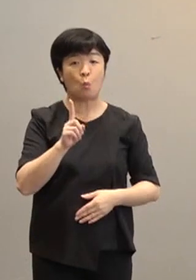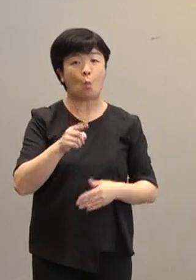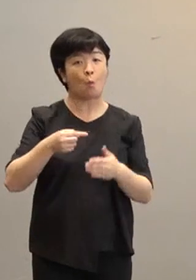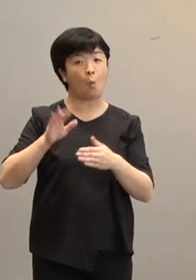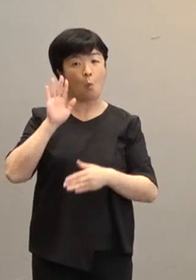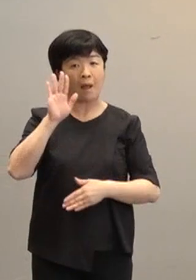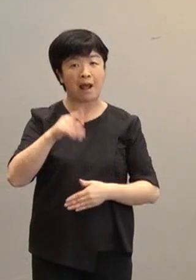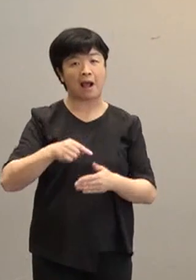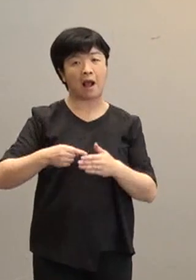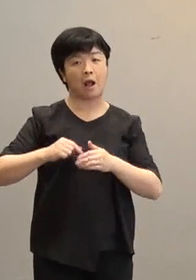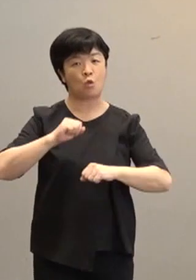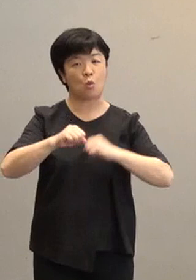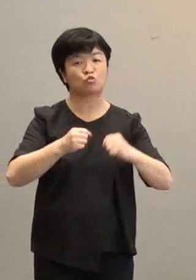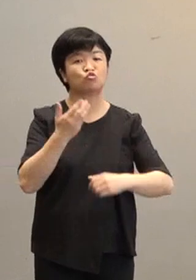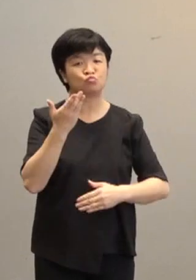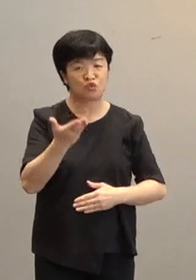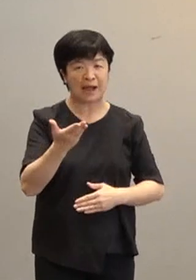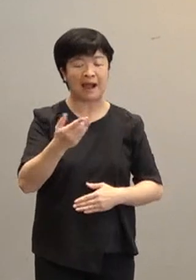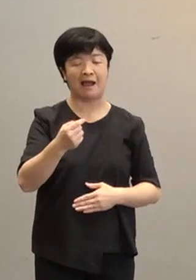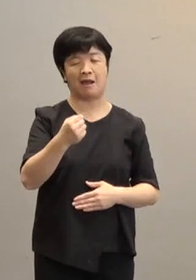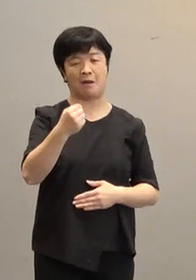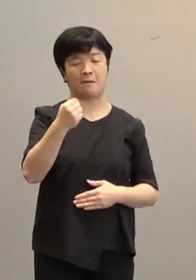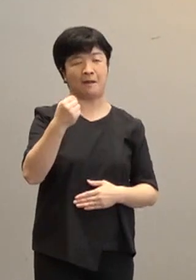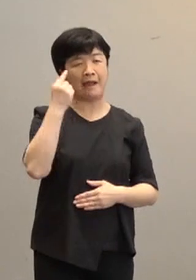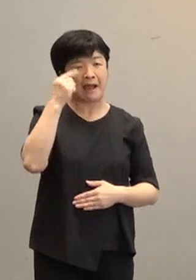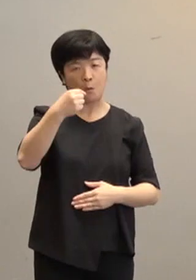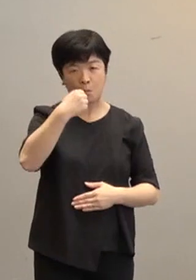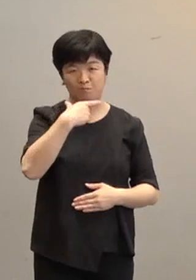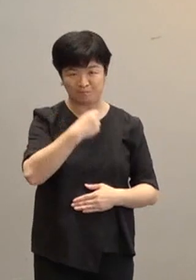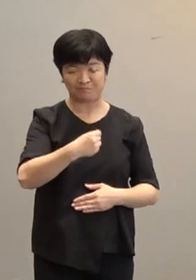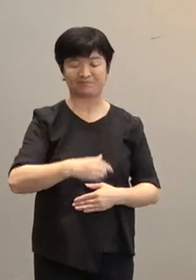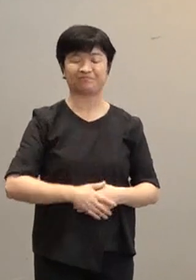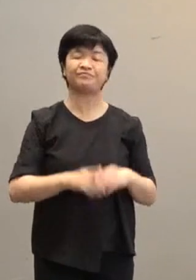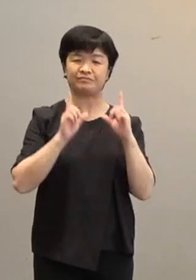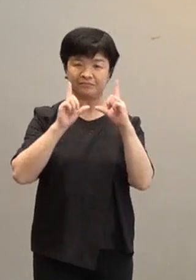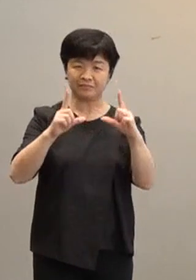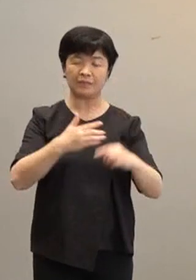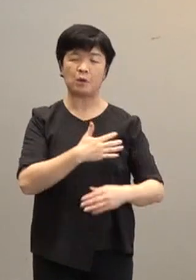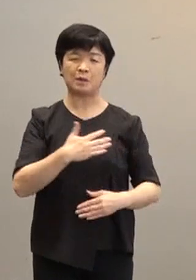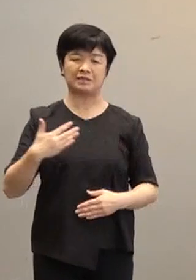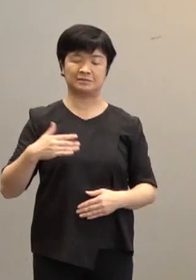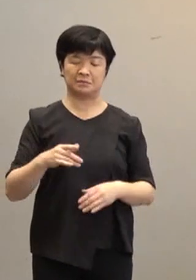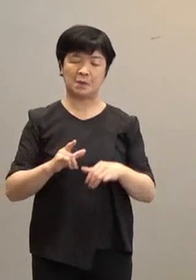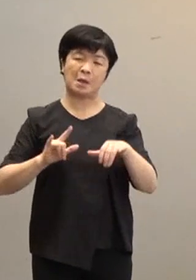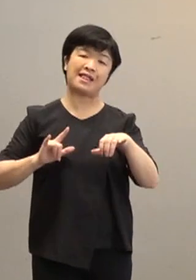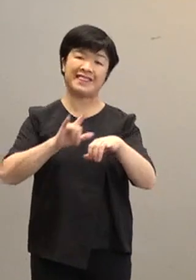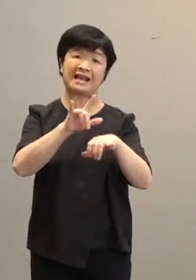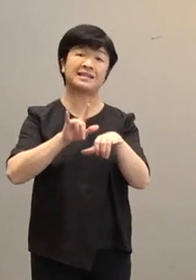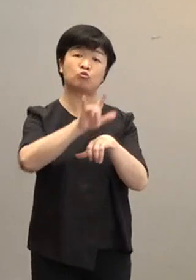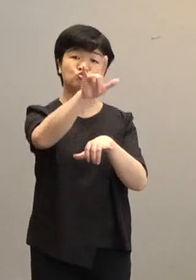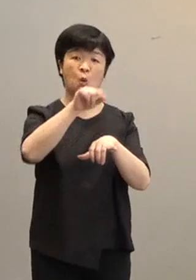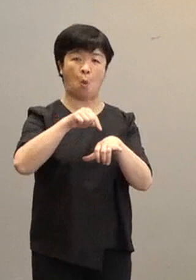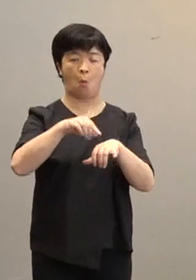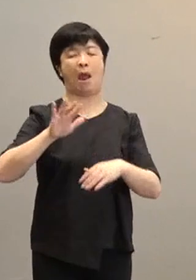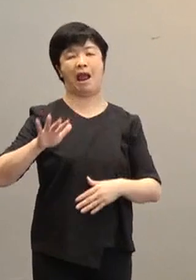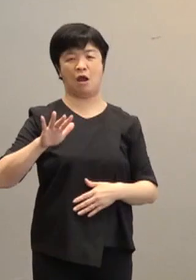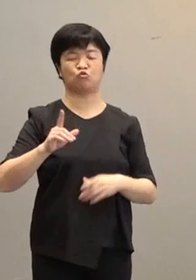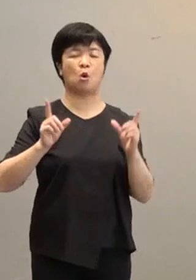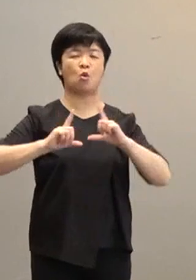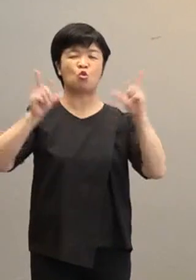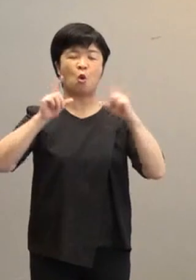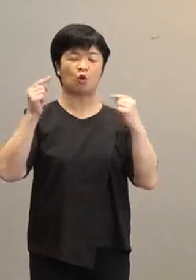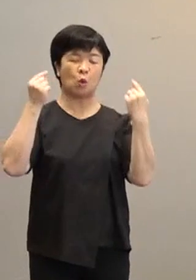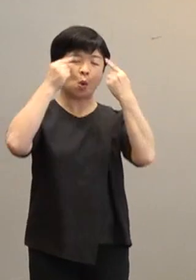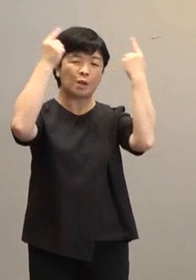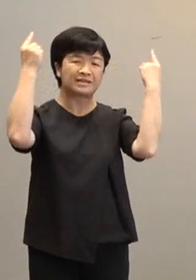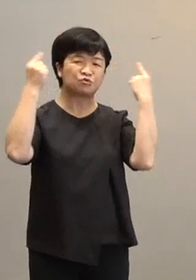くのかというようなところのお考えを聞かせていただきます。 我々はやはり成田空港もありますし、また東京ディズニーリゾートも